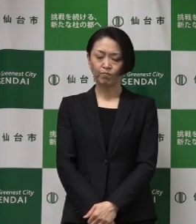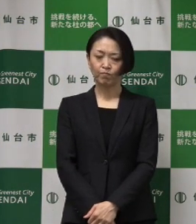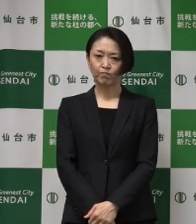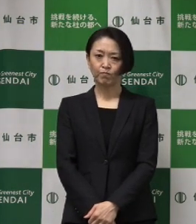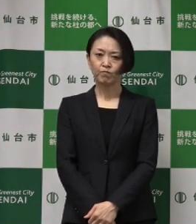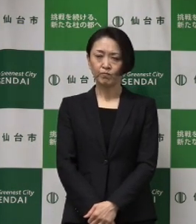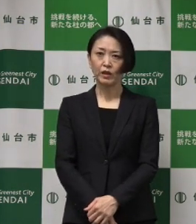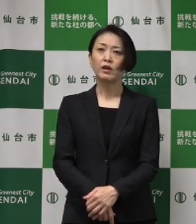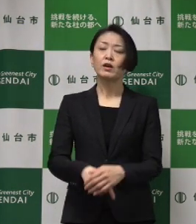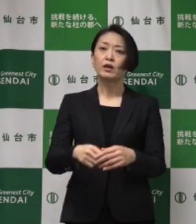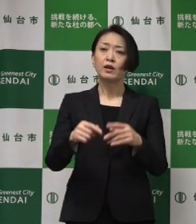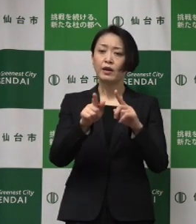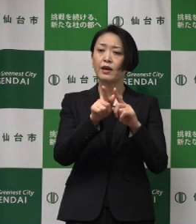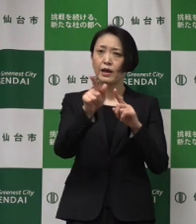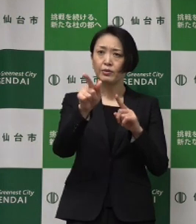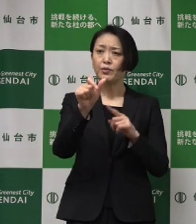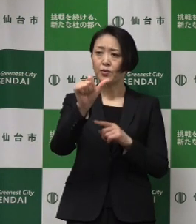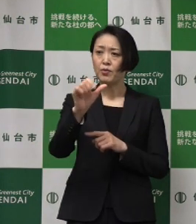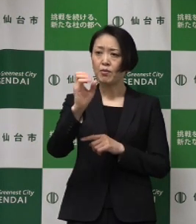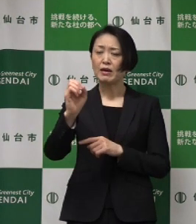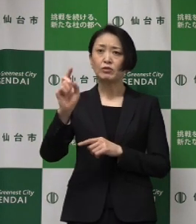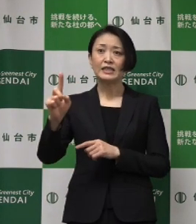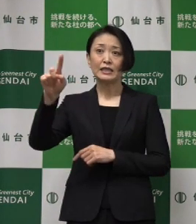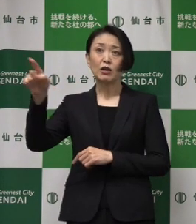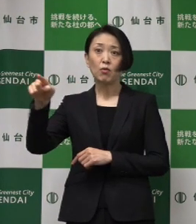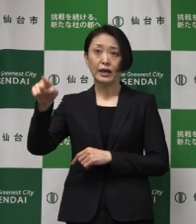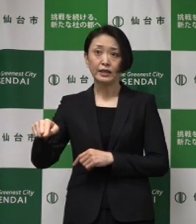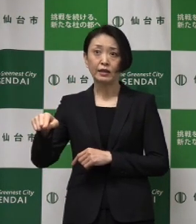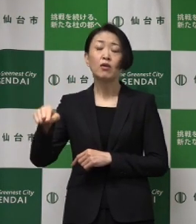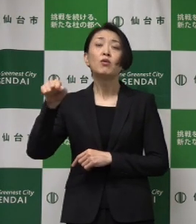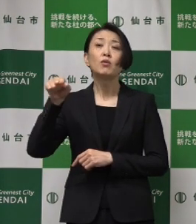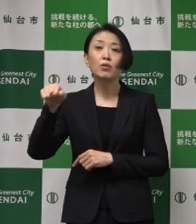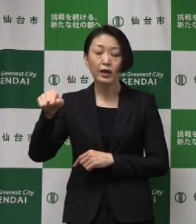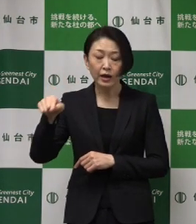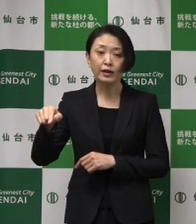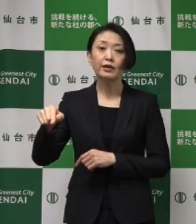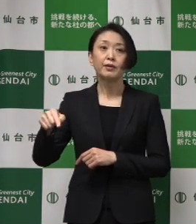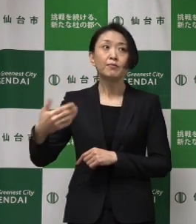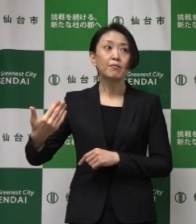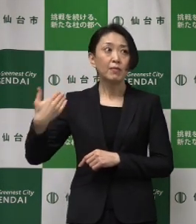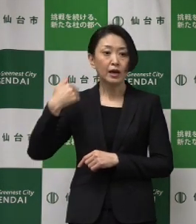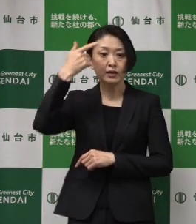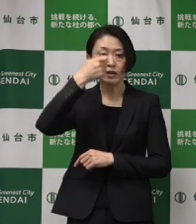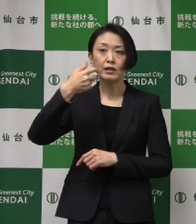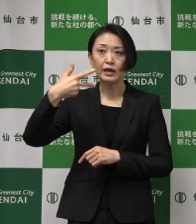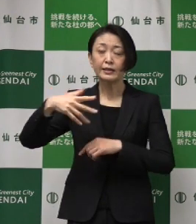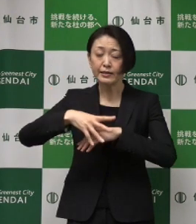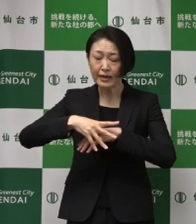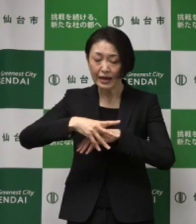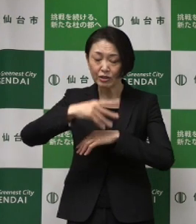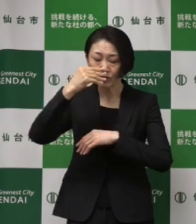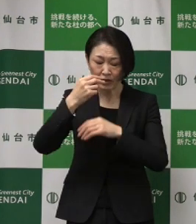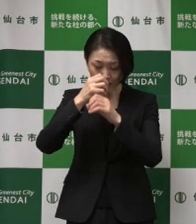この N501Y が初めて、仙台市内で確認をされて